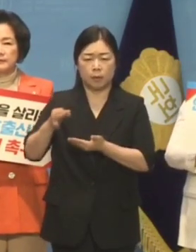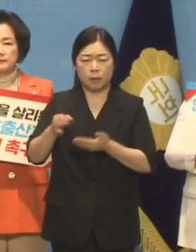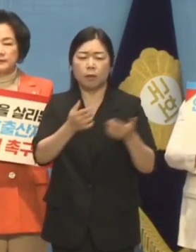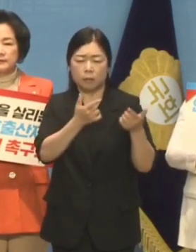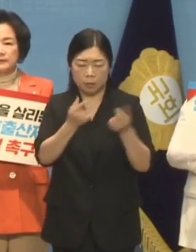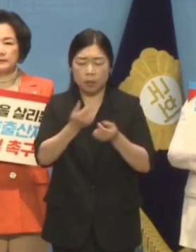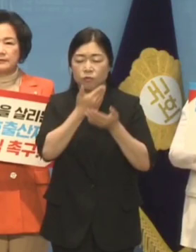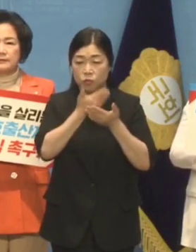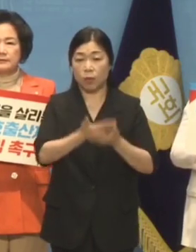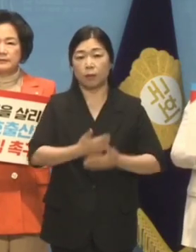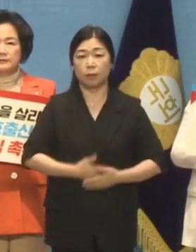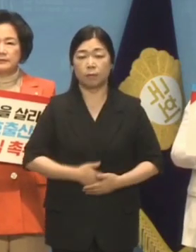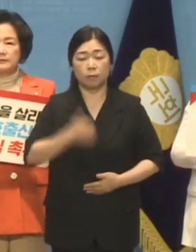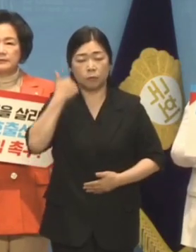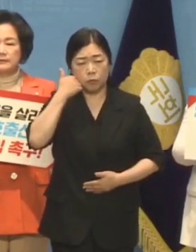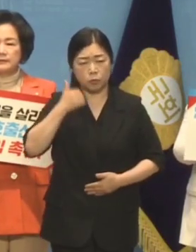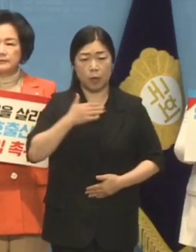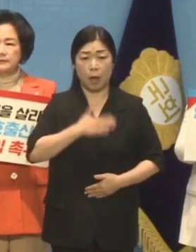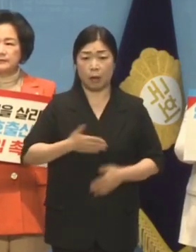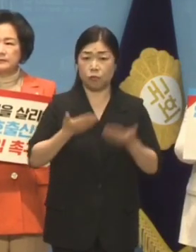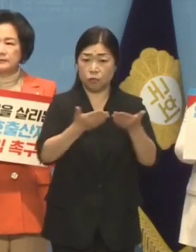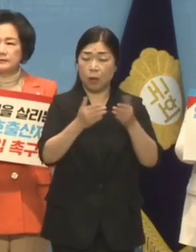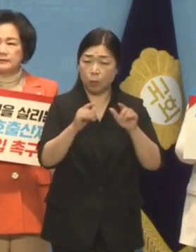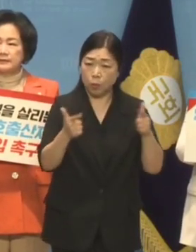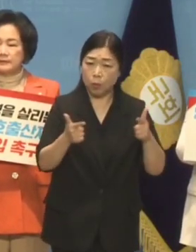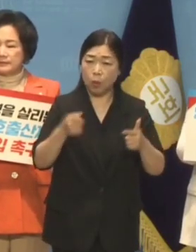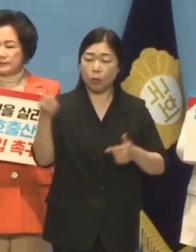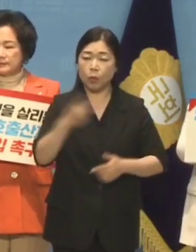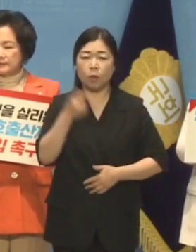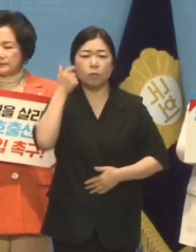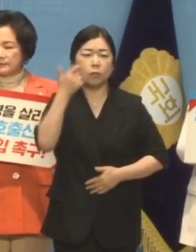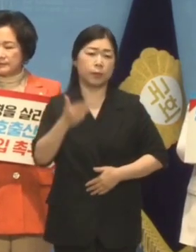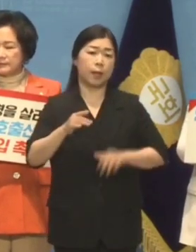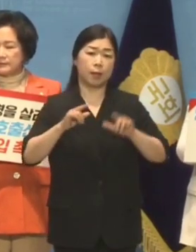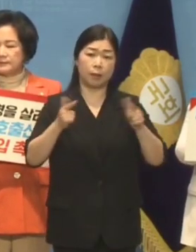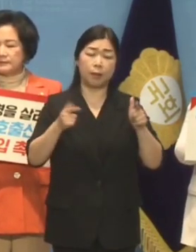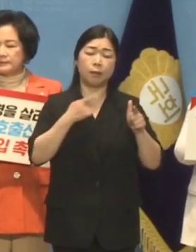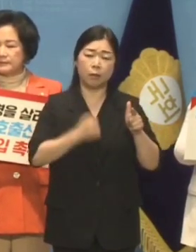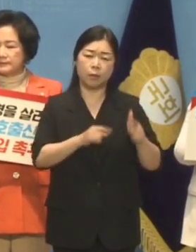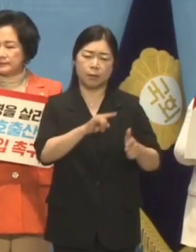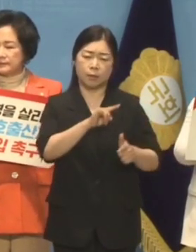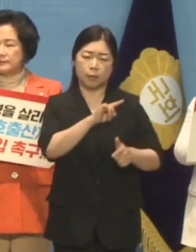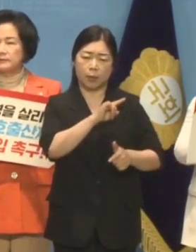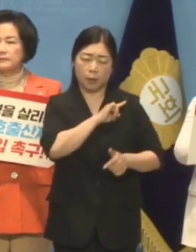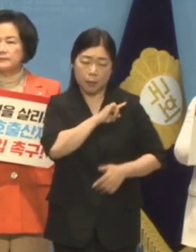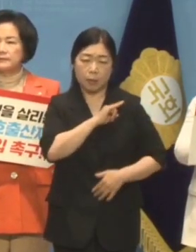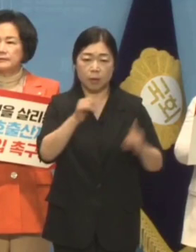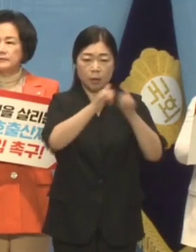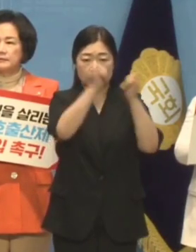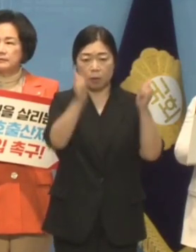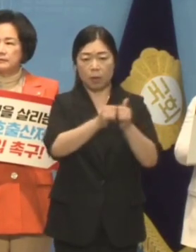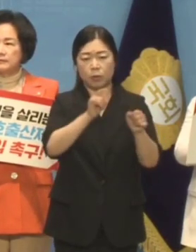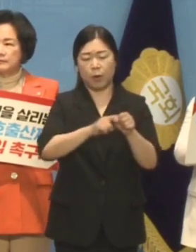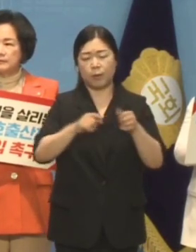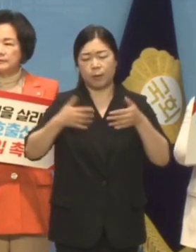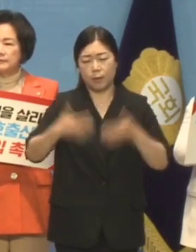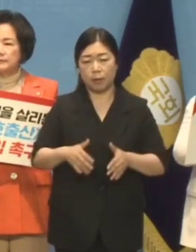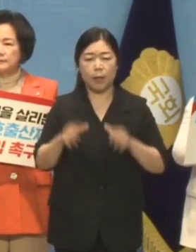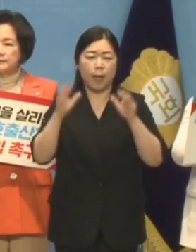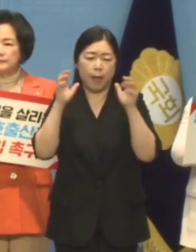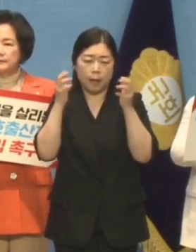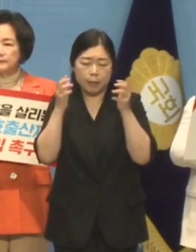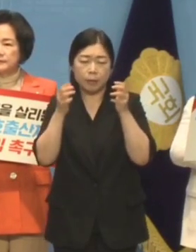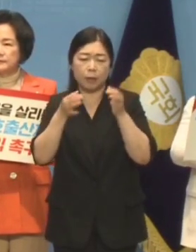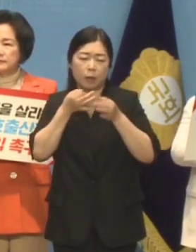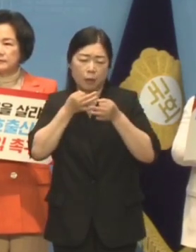않습니다. 아무도 알아주지도 울어주지도 않았던 가장 사회적 약자인 아기들의 숨